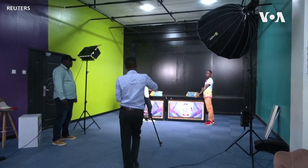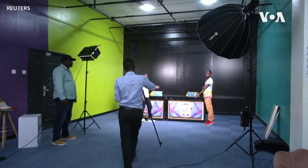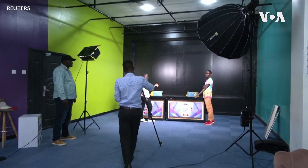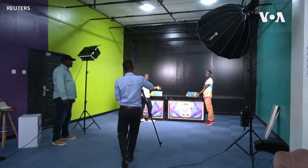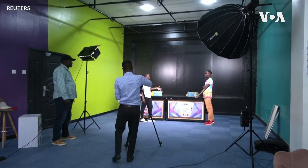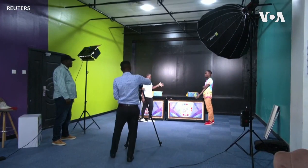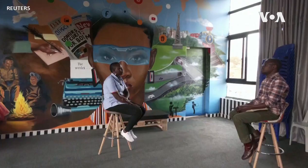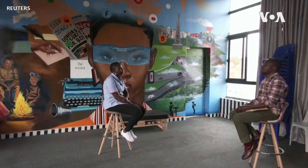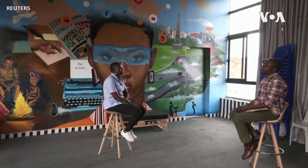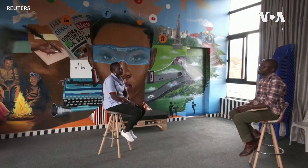être amputée.